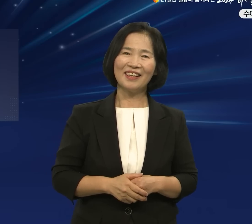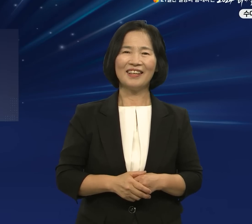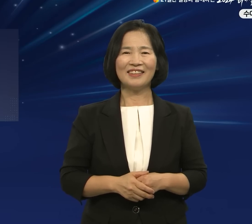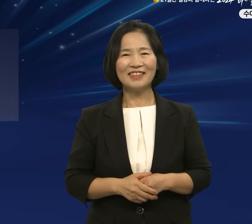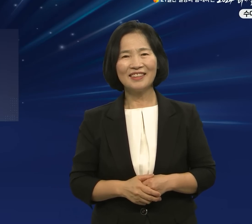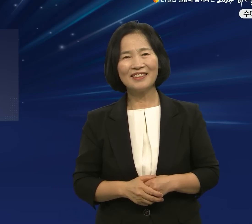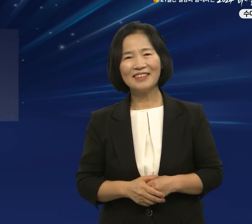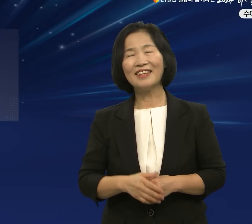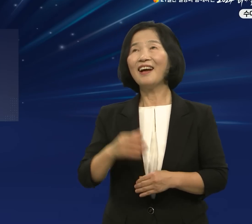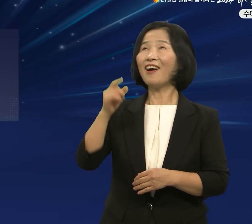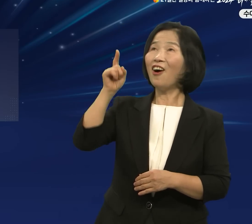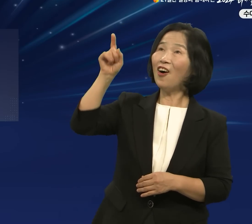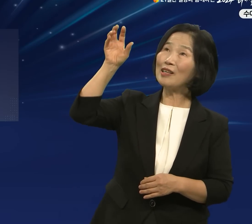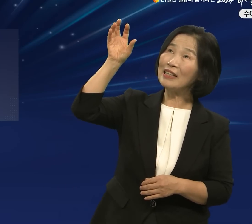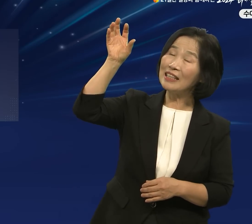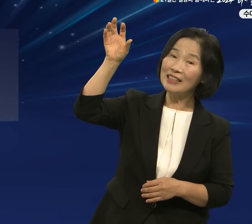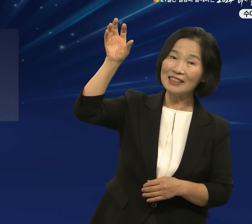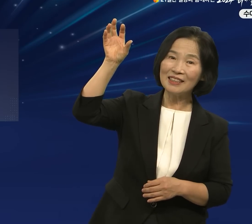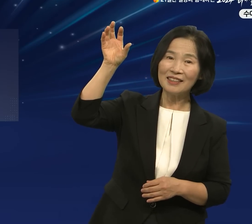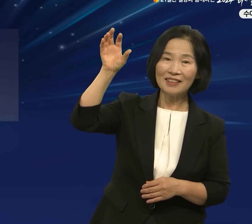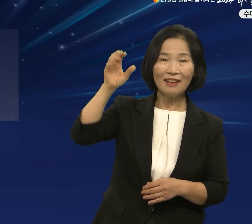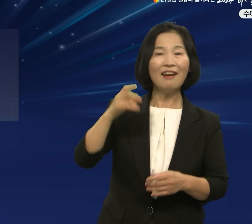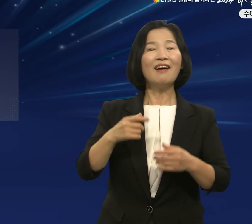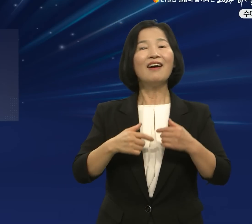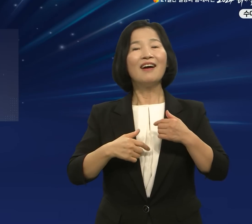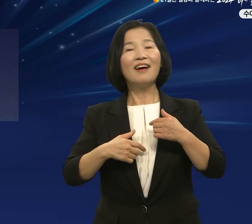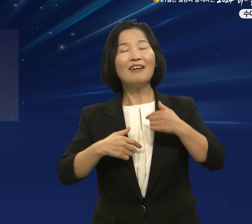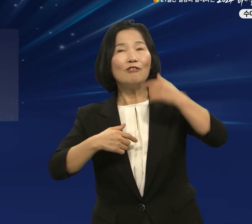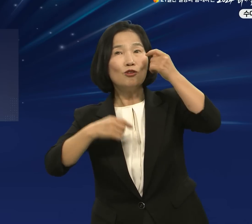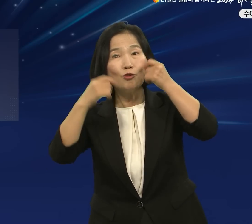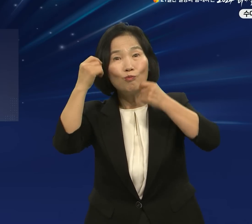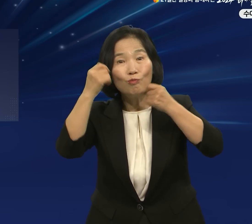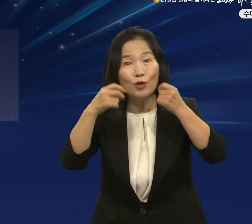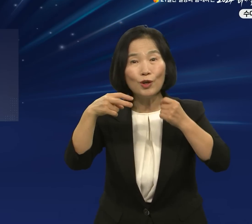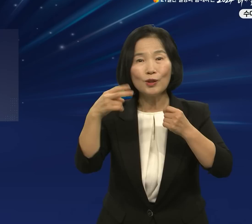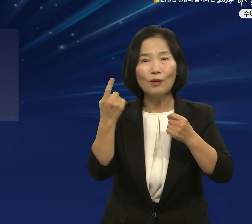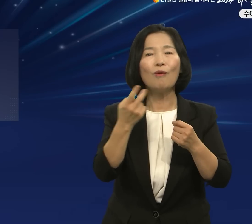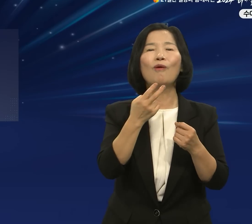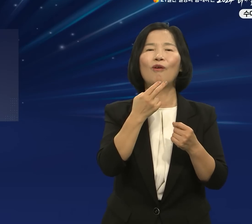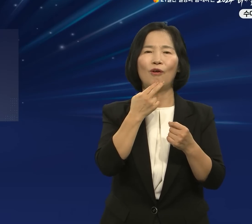없네. 거기는 눈물도 없네.